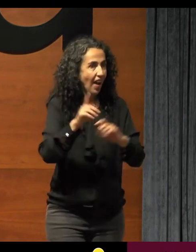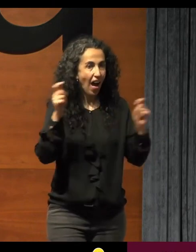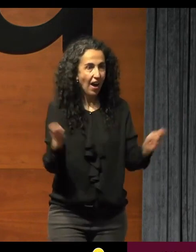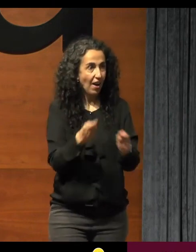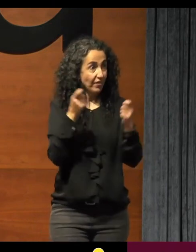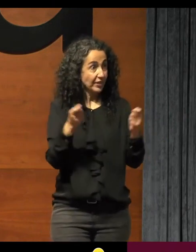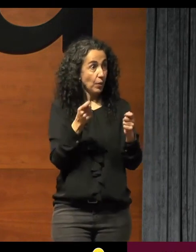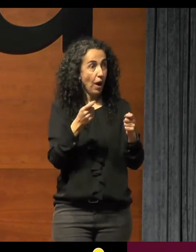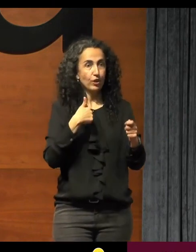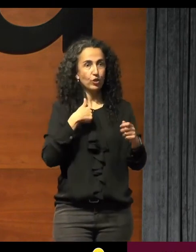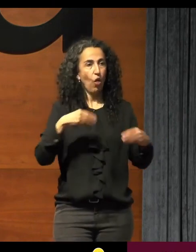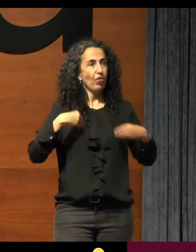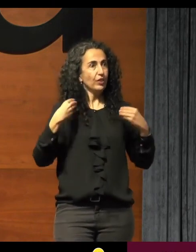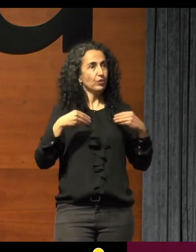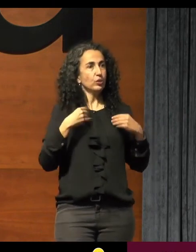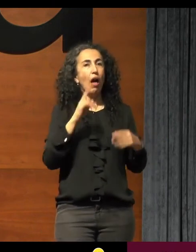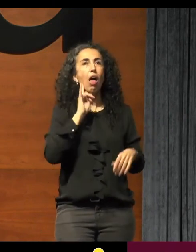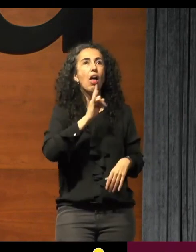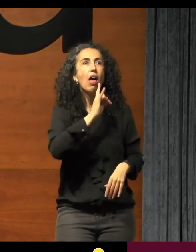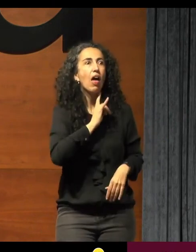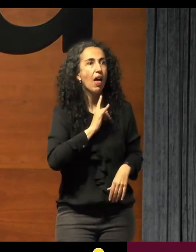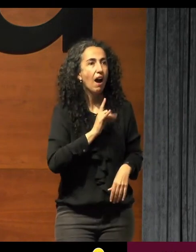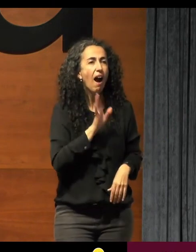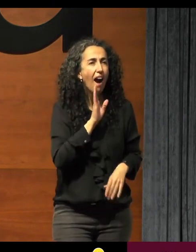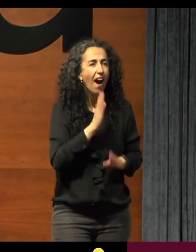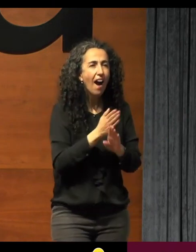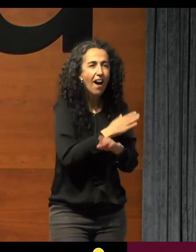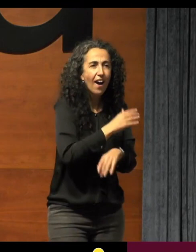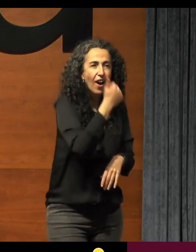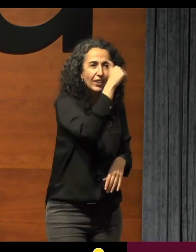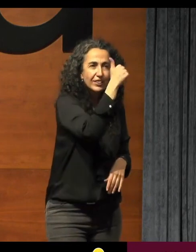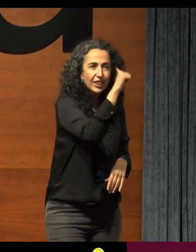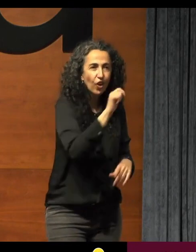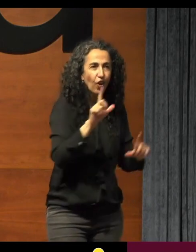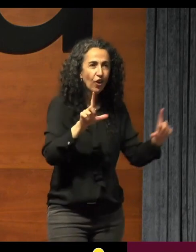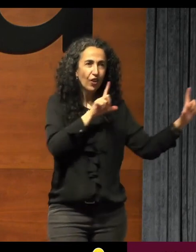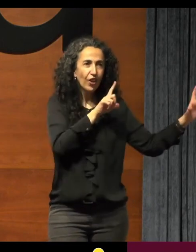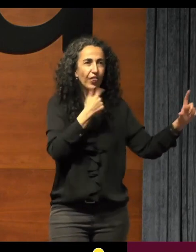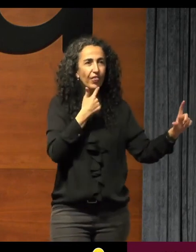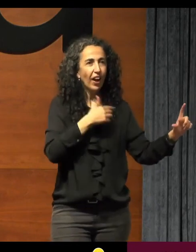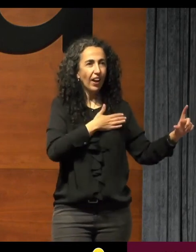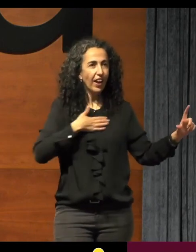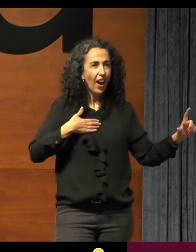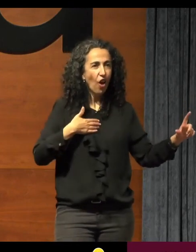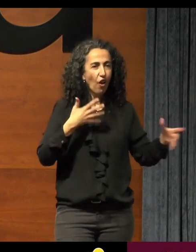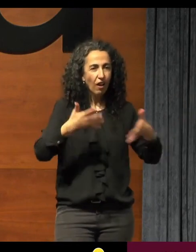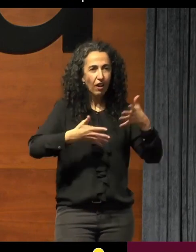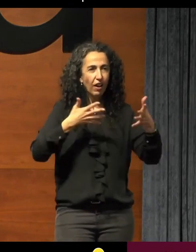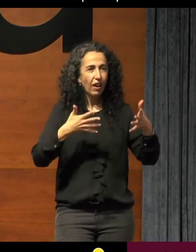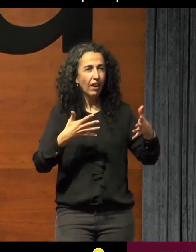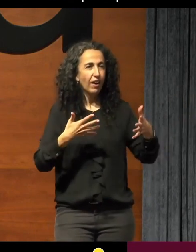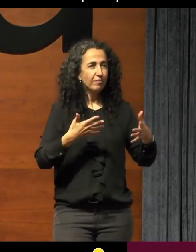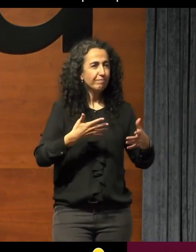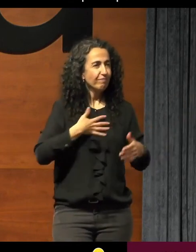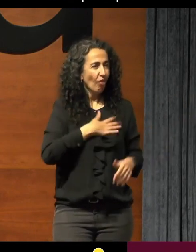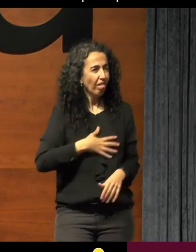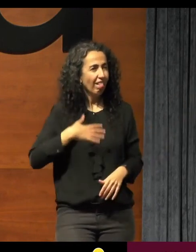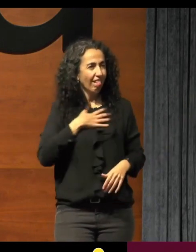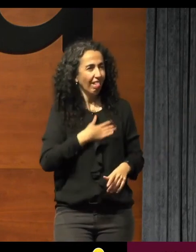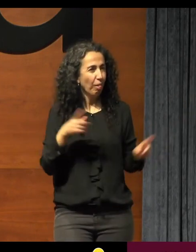manera que todos estos festivales, las personas sordas y oyentes pudieran disfrutarlo en igualdad de condiciones,